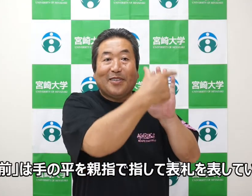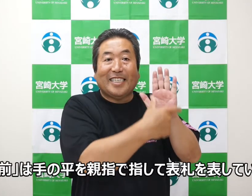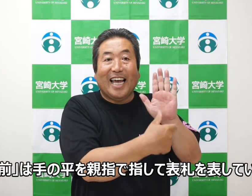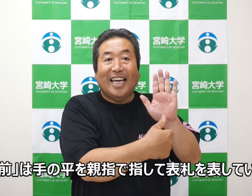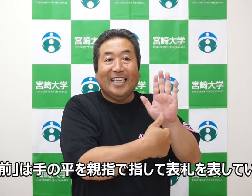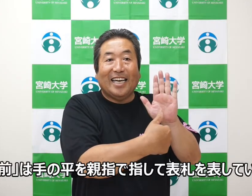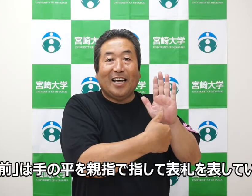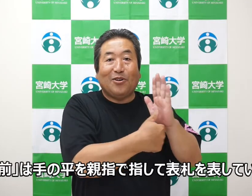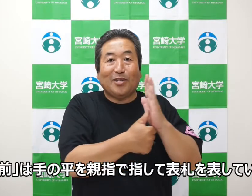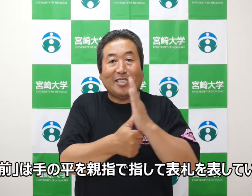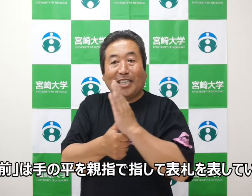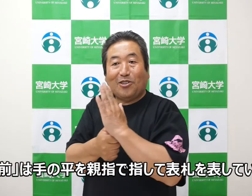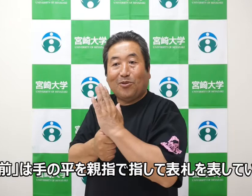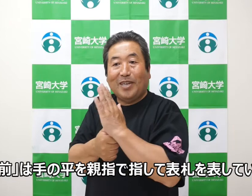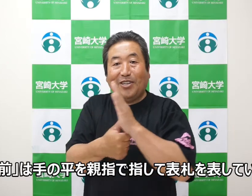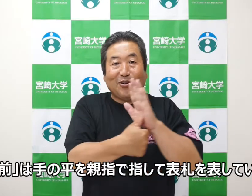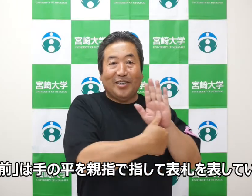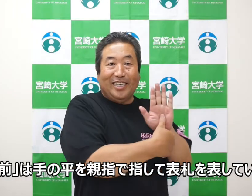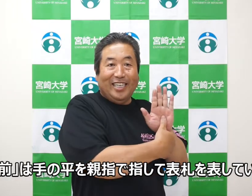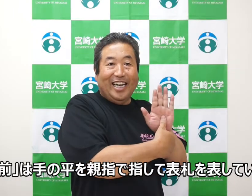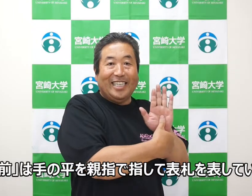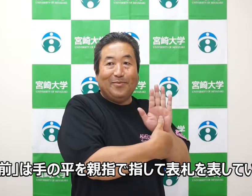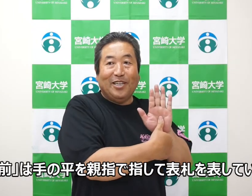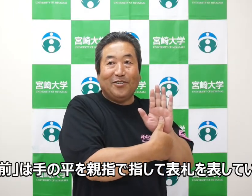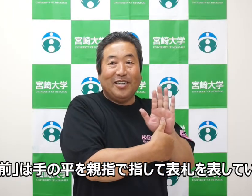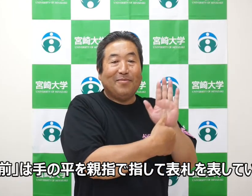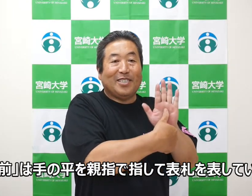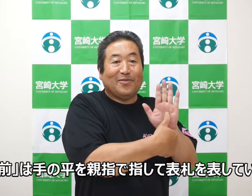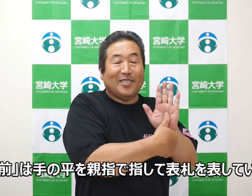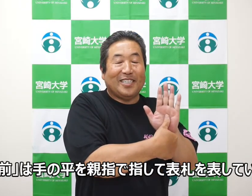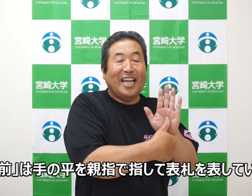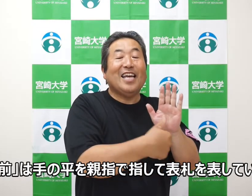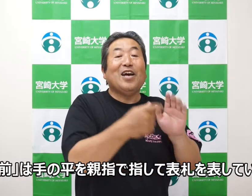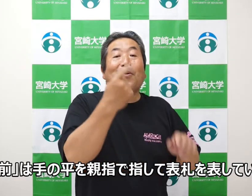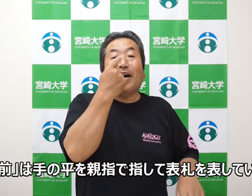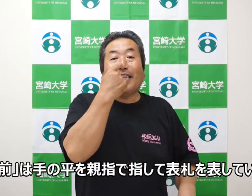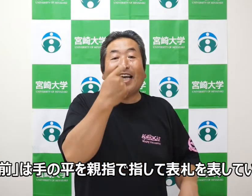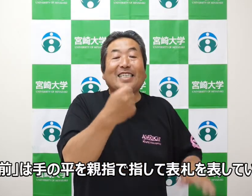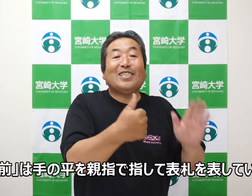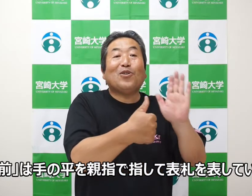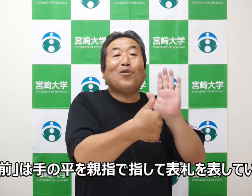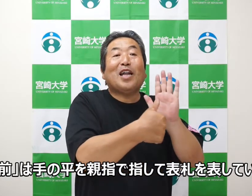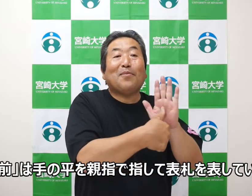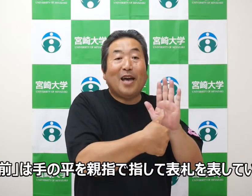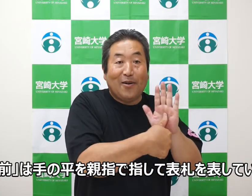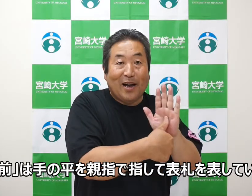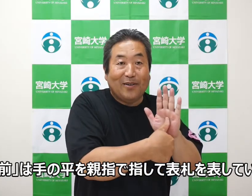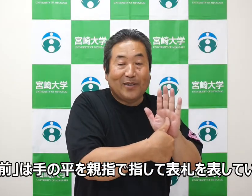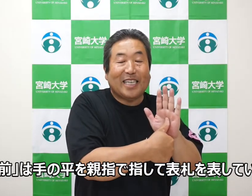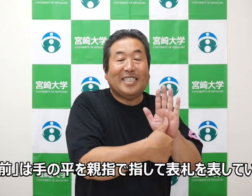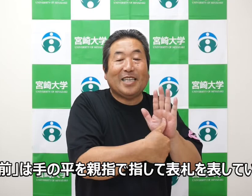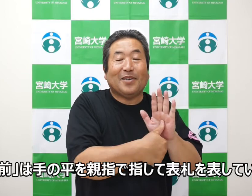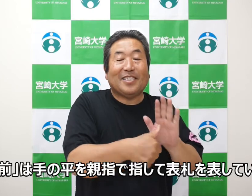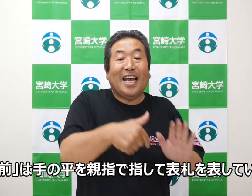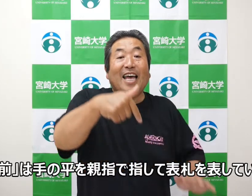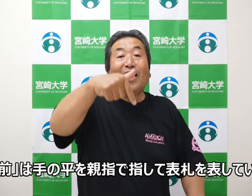ください。だから表札がちゃんと見えるように、相手に見えるようにまっすぐ見えるんですね。私の名前は、私でいきますね。福